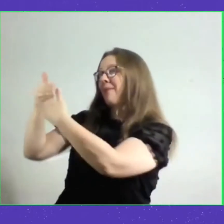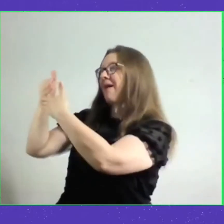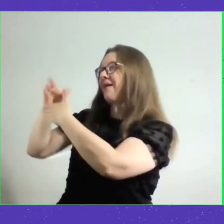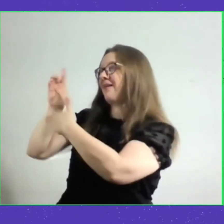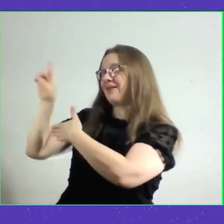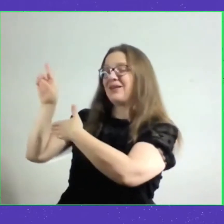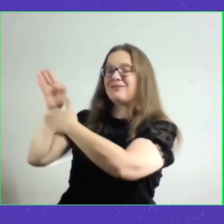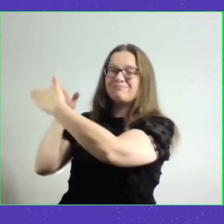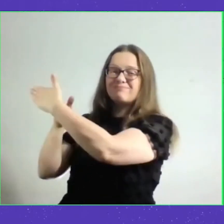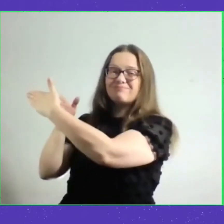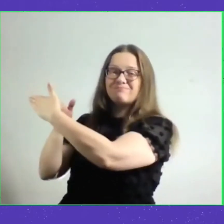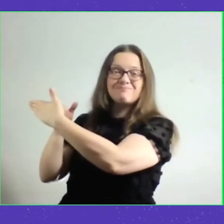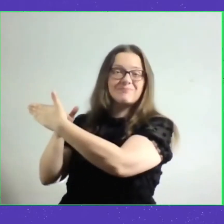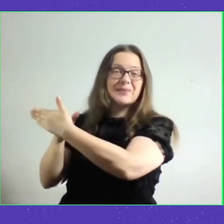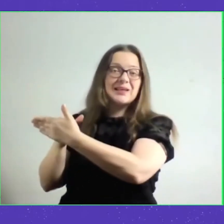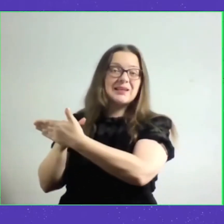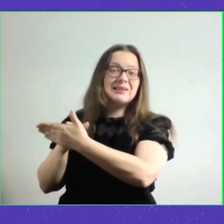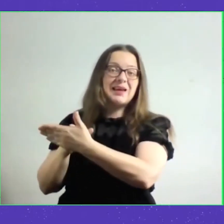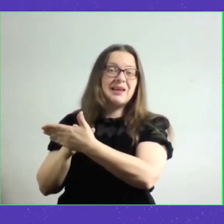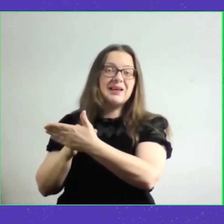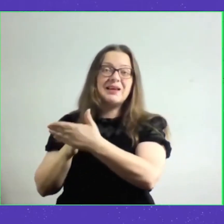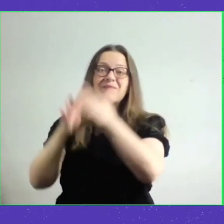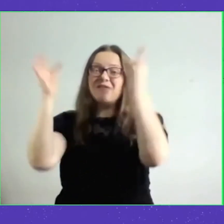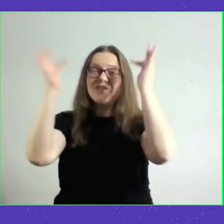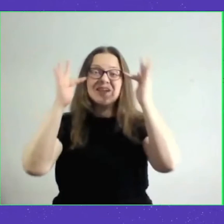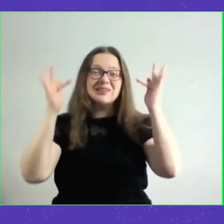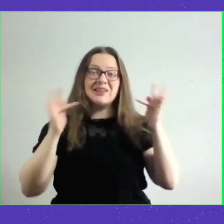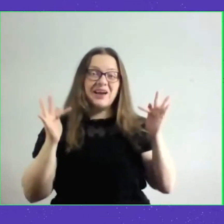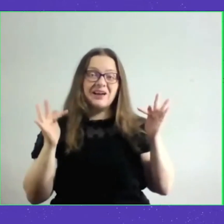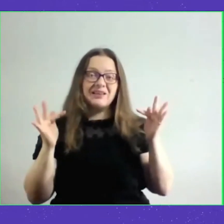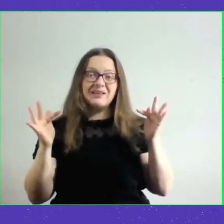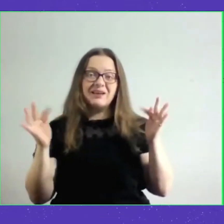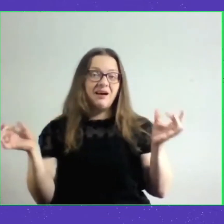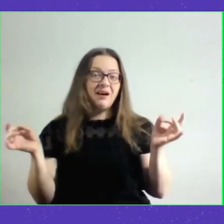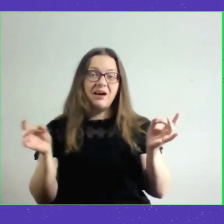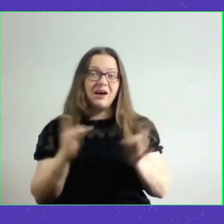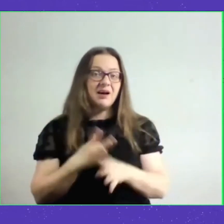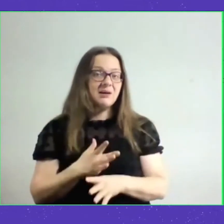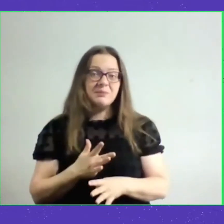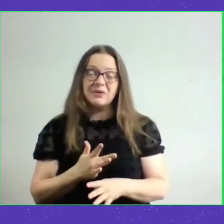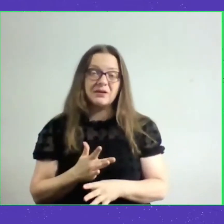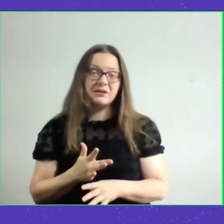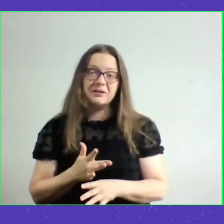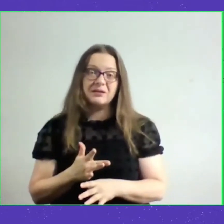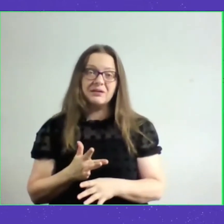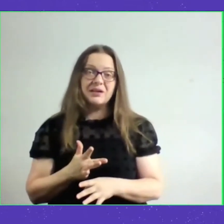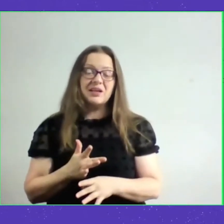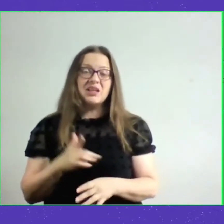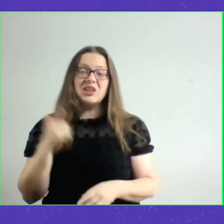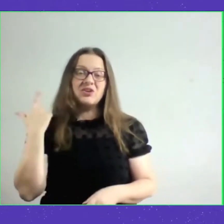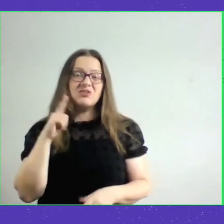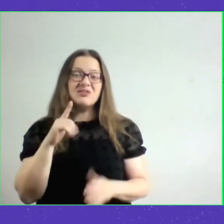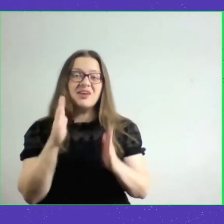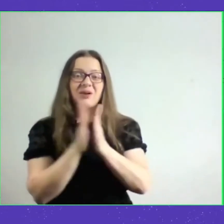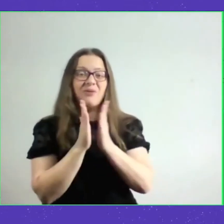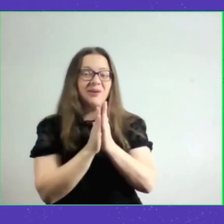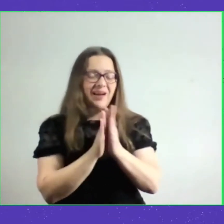perde a alegria. Você fica triste, não consegue mais reunir, não consegue mais orar, não consegue mais ler a Bíblia. Por